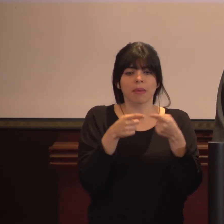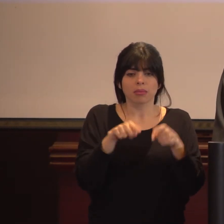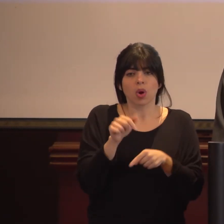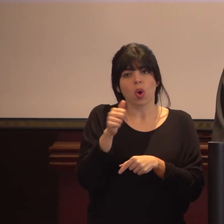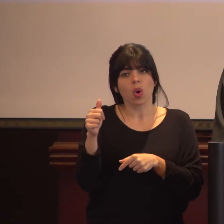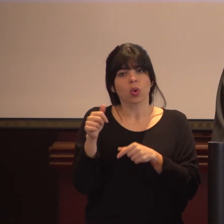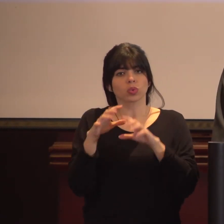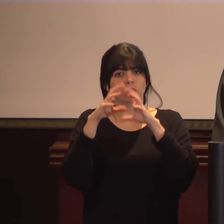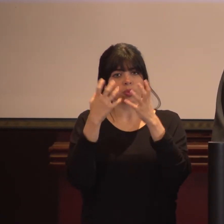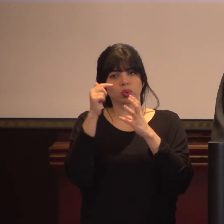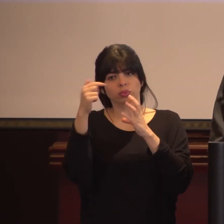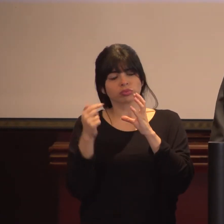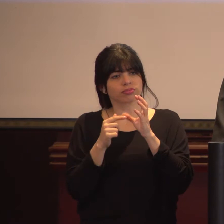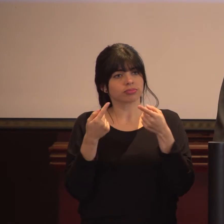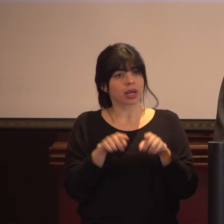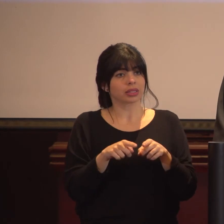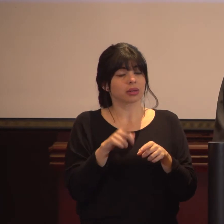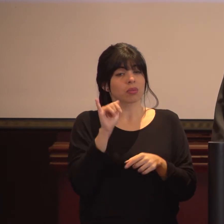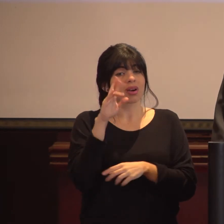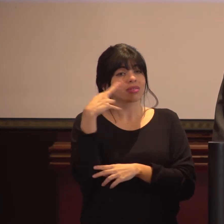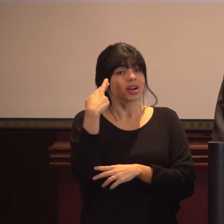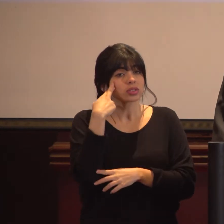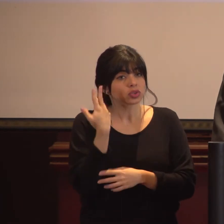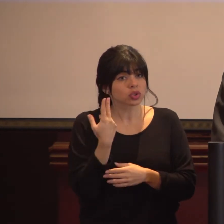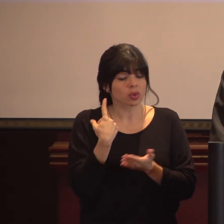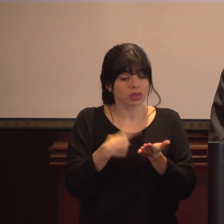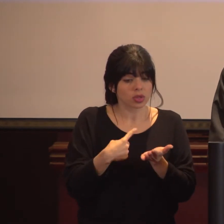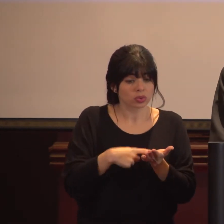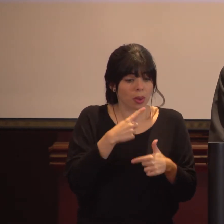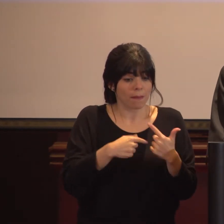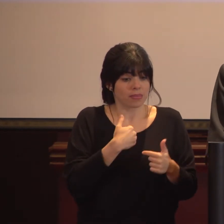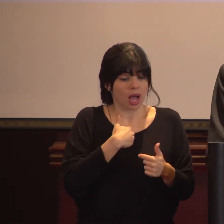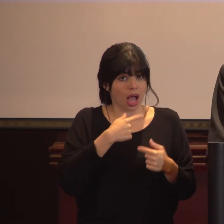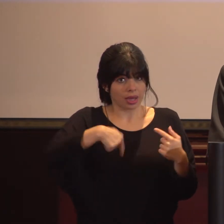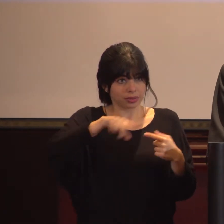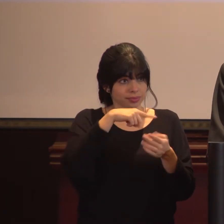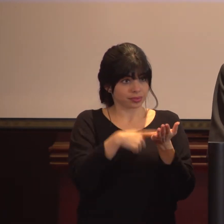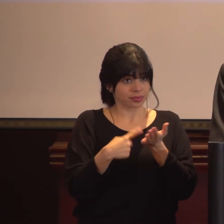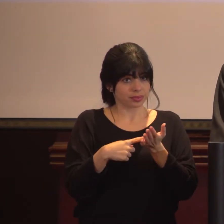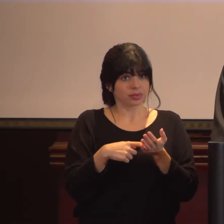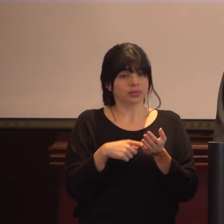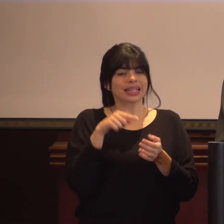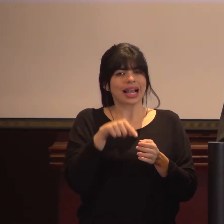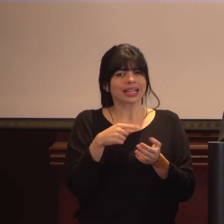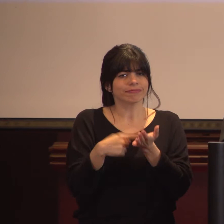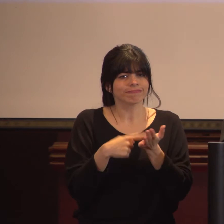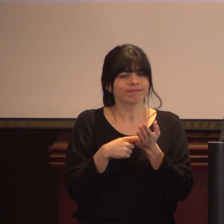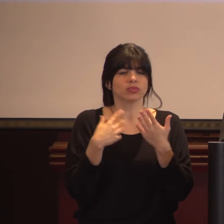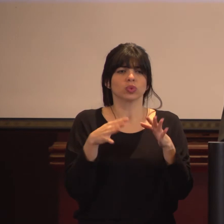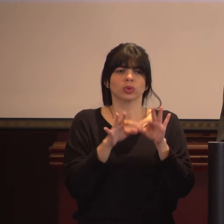partes del mundo en consecuencia la discusiones que tendremos en esta mesa redonda serán de Gran